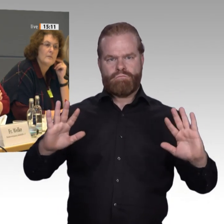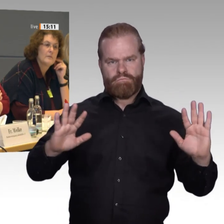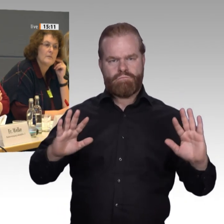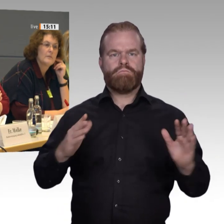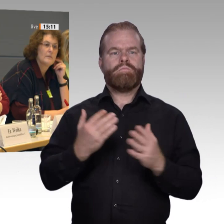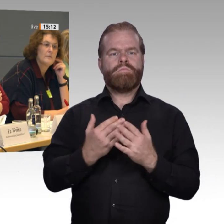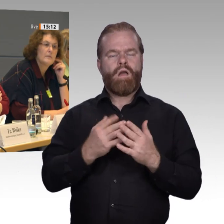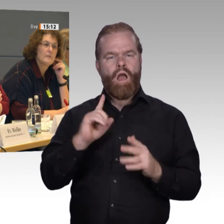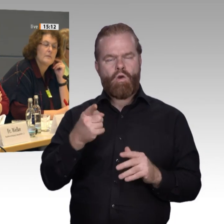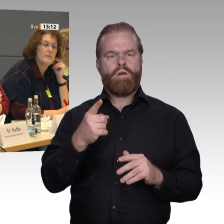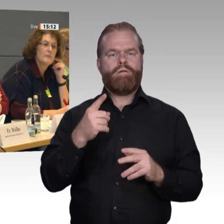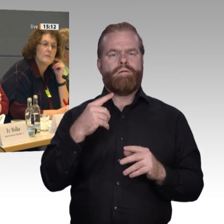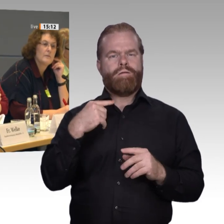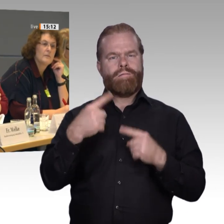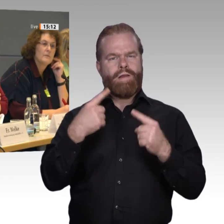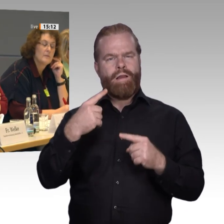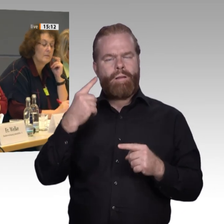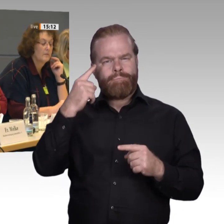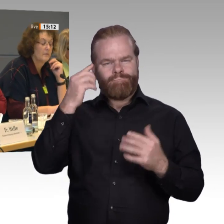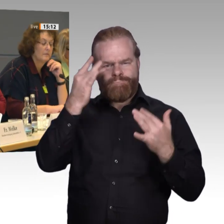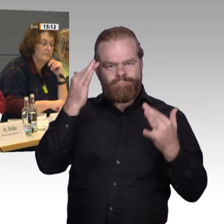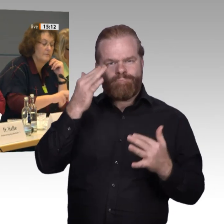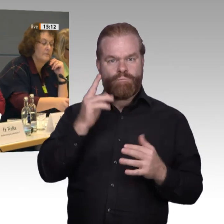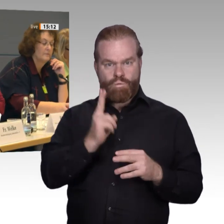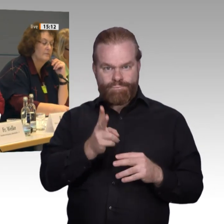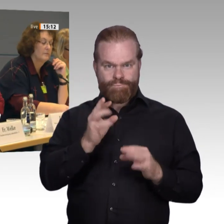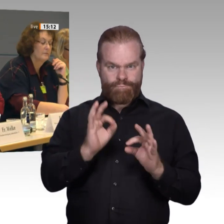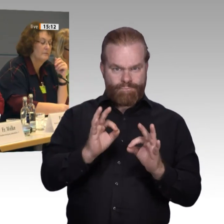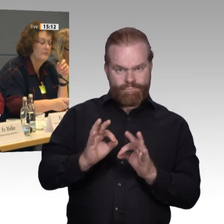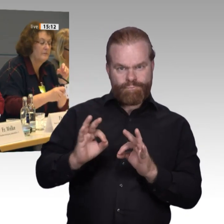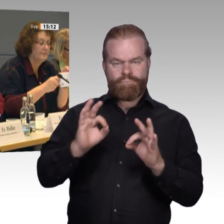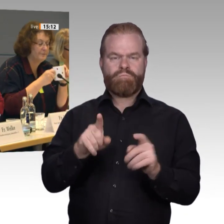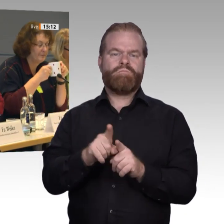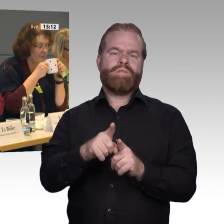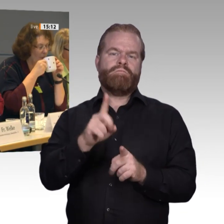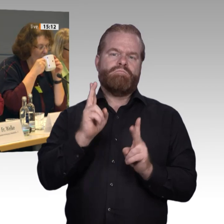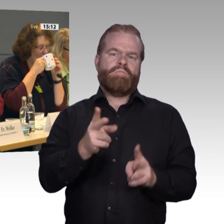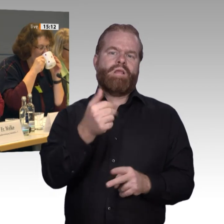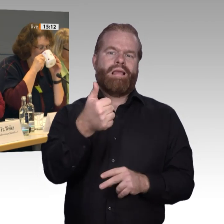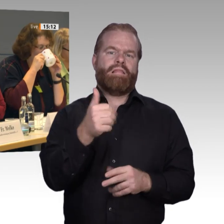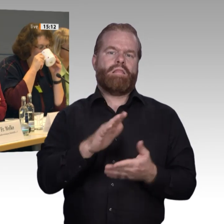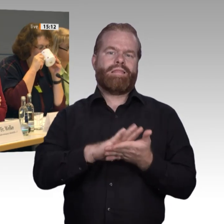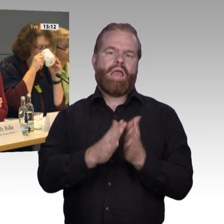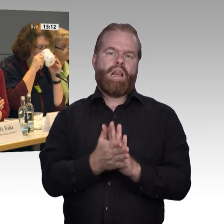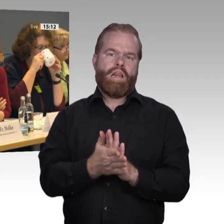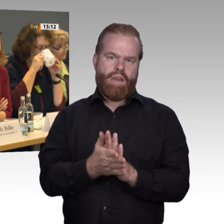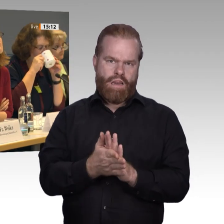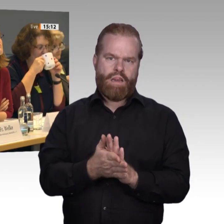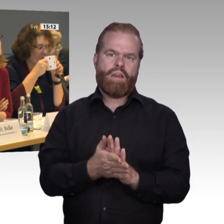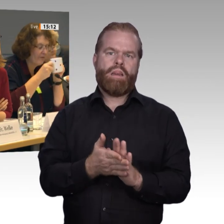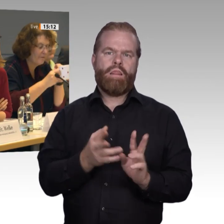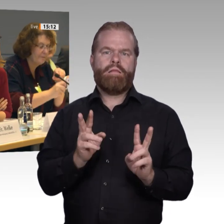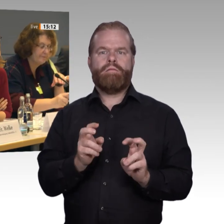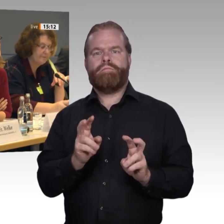verschämte Altersarmut vermeiden wollte mit der Einziehung einer relativ hohen Grenze auch, damit Menschen eben tatsächlich auch Leistungen in Anspruch nehmen. Und